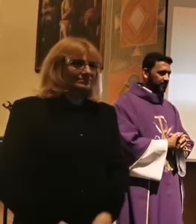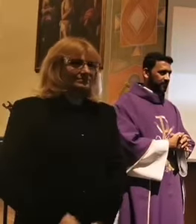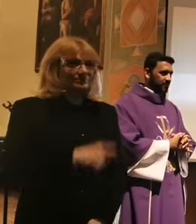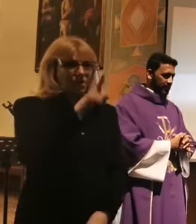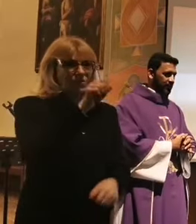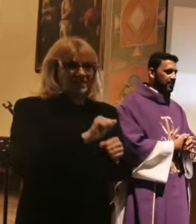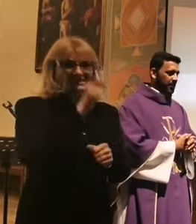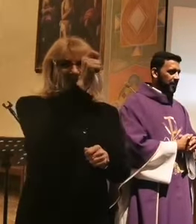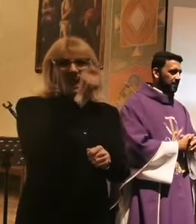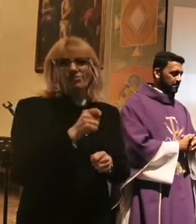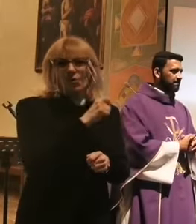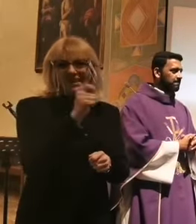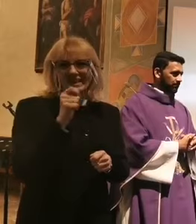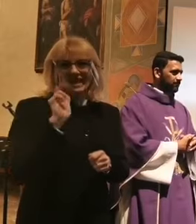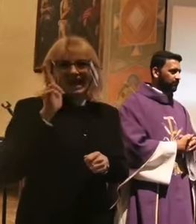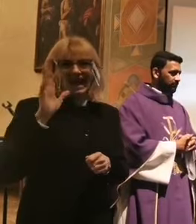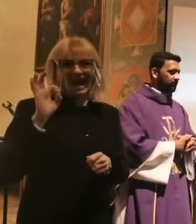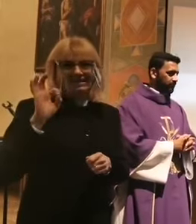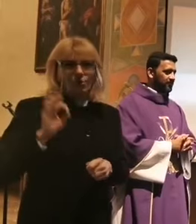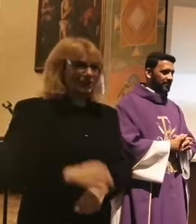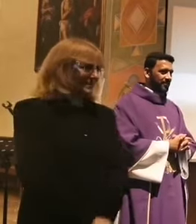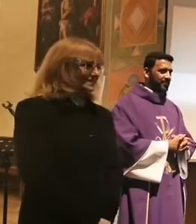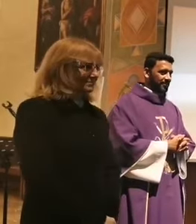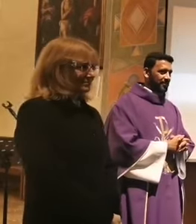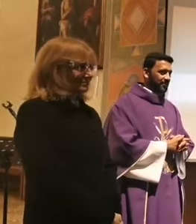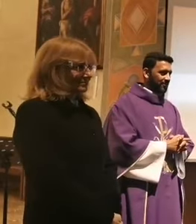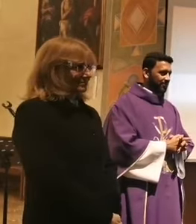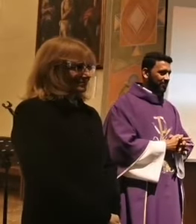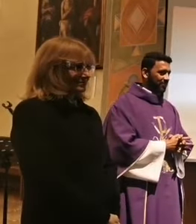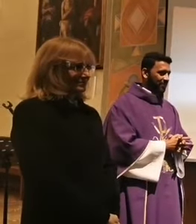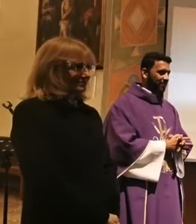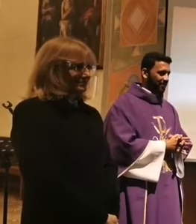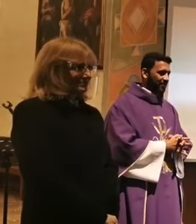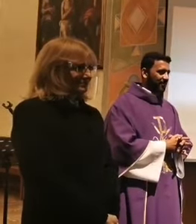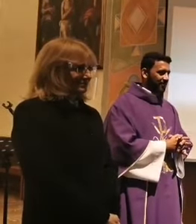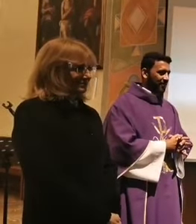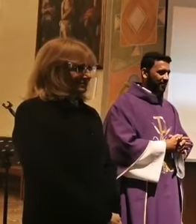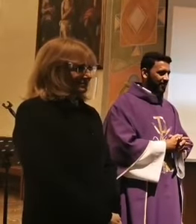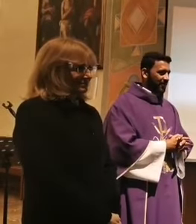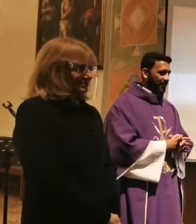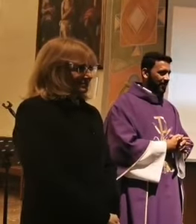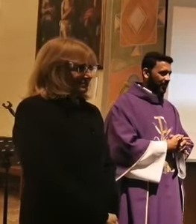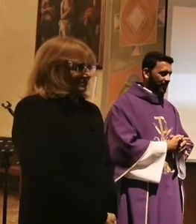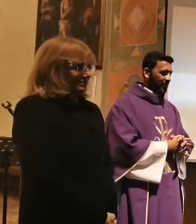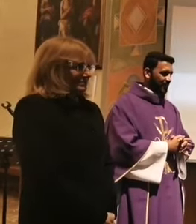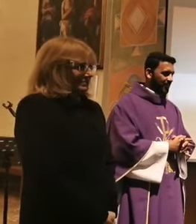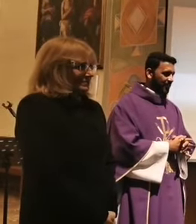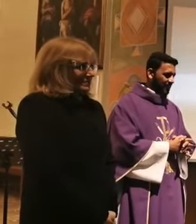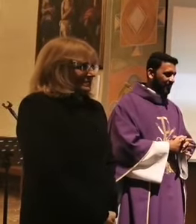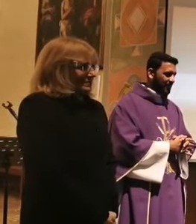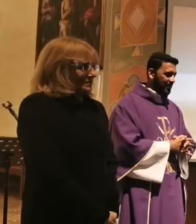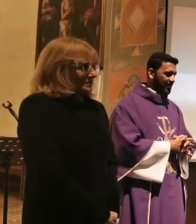katolikiem. Si. Katolikiem. Pan Jinson jest katolikiem. Normalne. No.